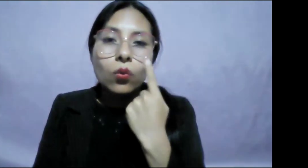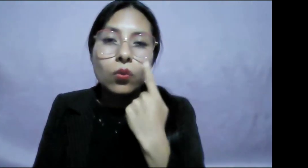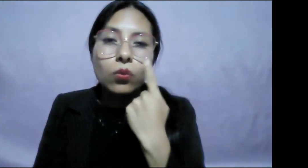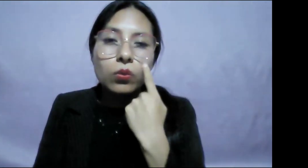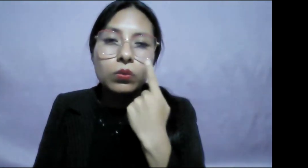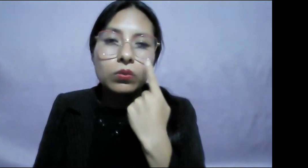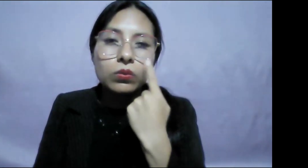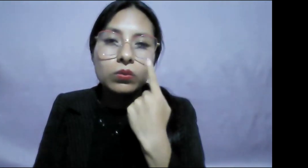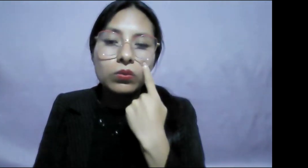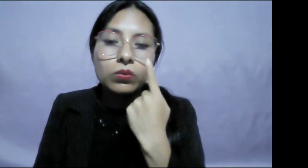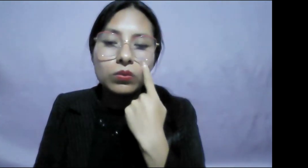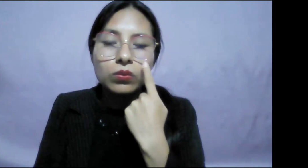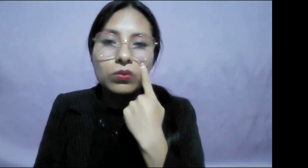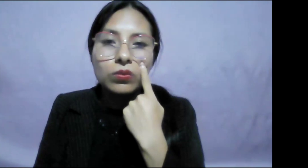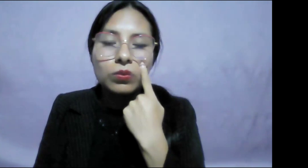mm